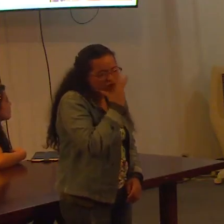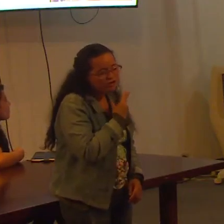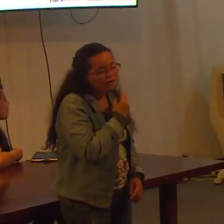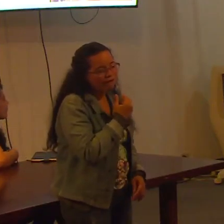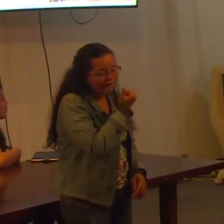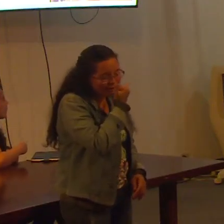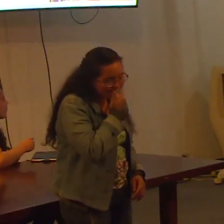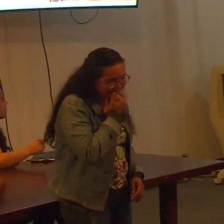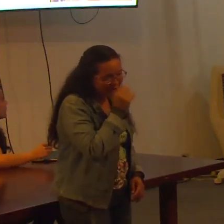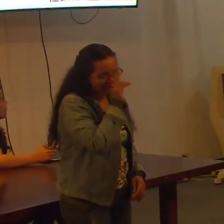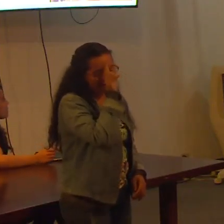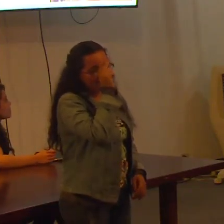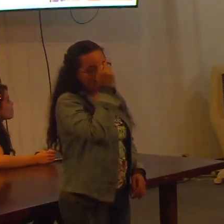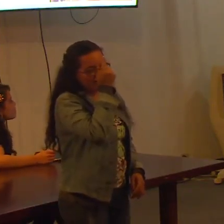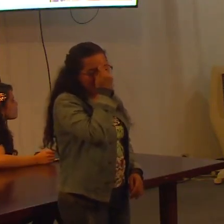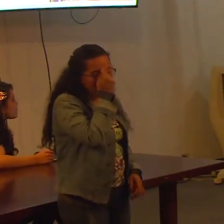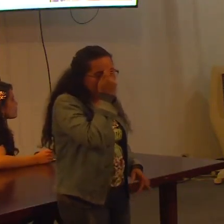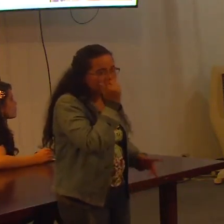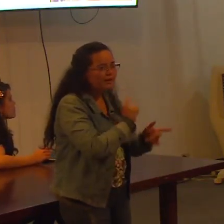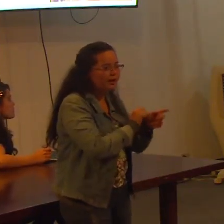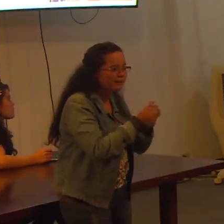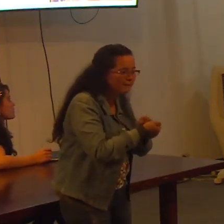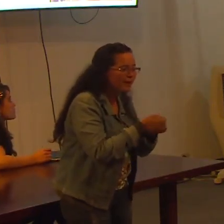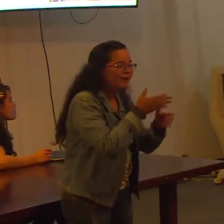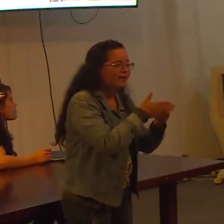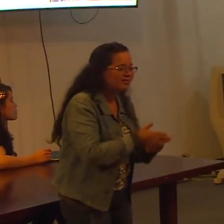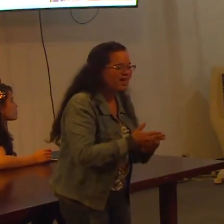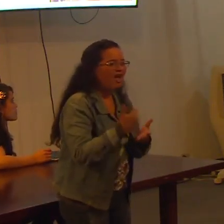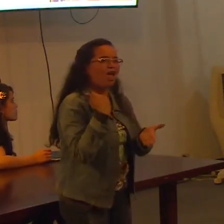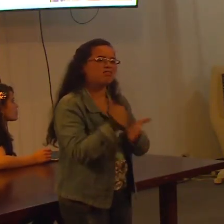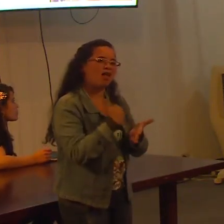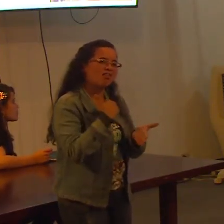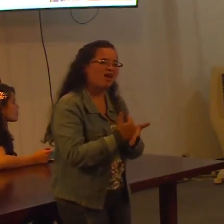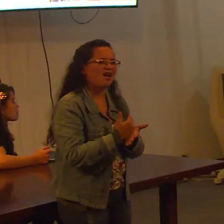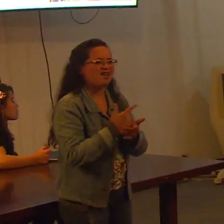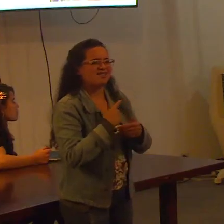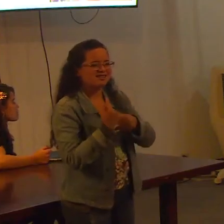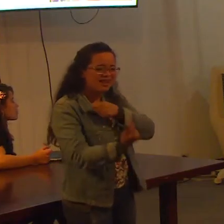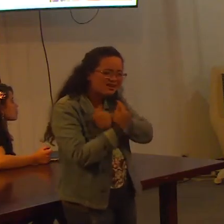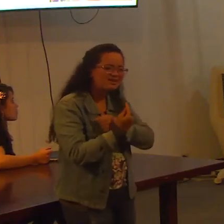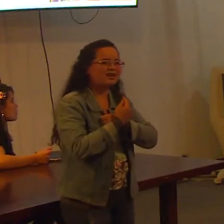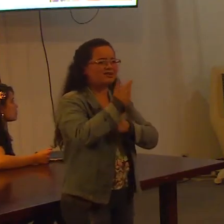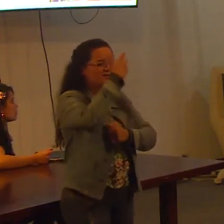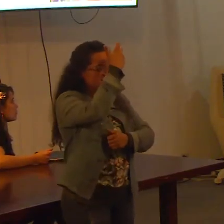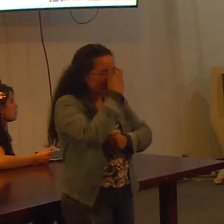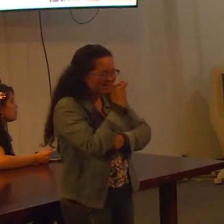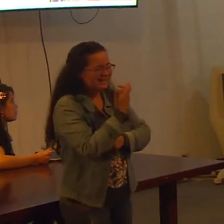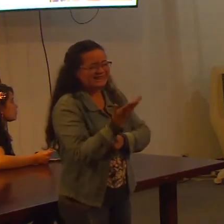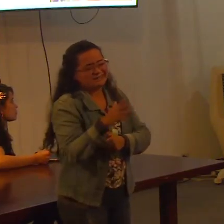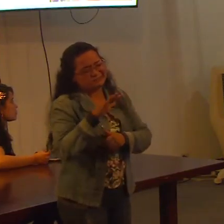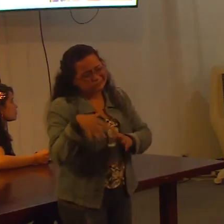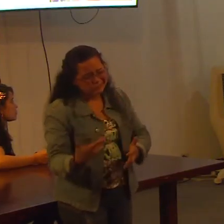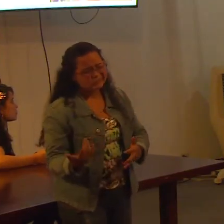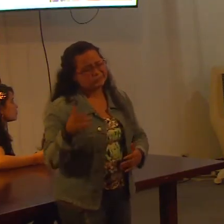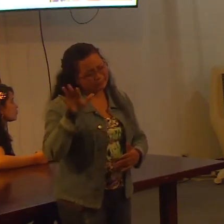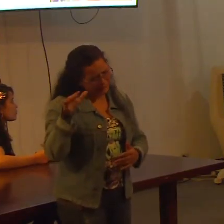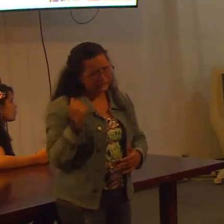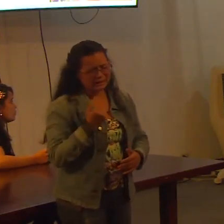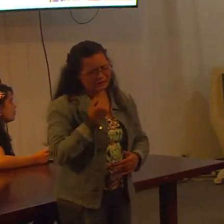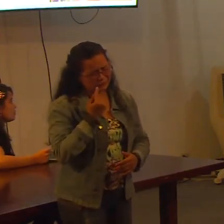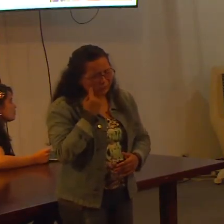bonito ese cambiar de metodología, de regañarnos, de criticarnos, de evaluarnos, de decirnos, oiga, no digan